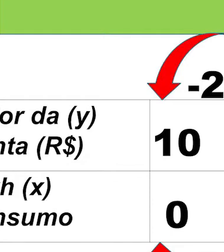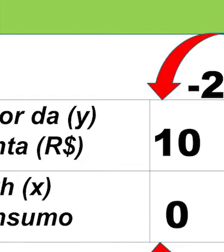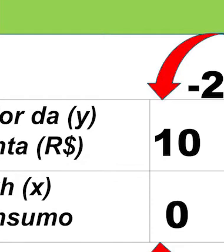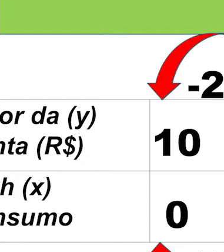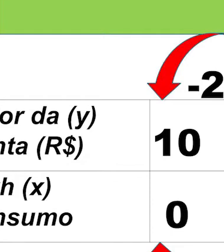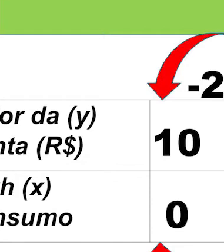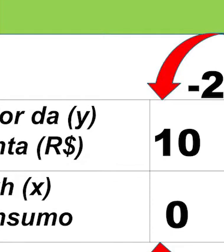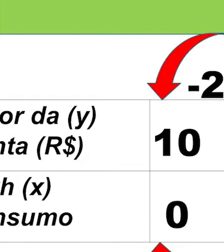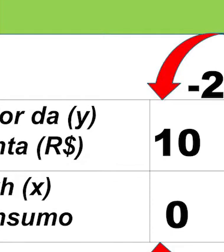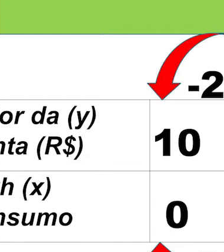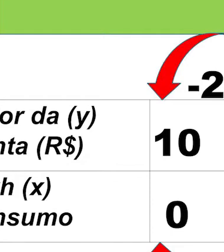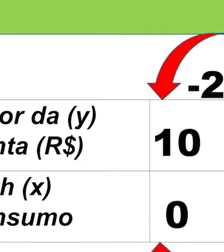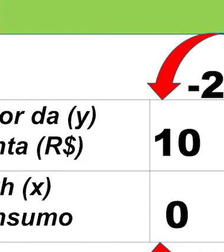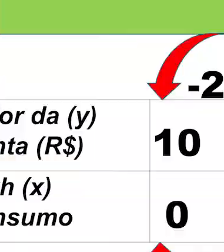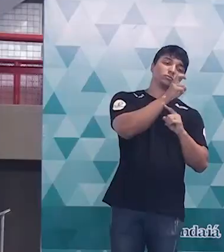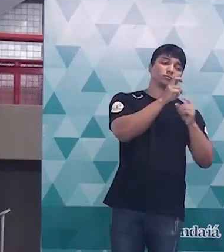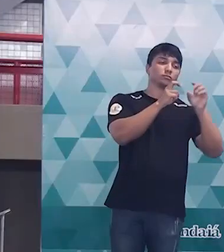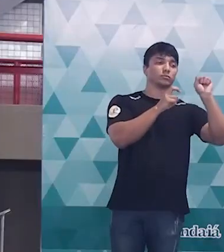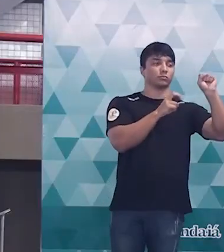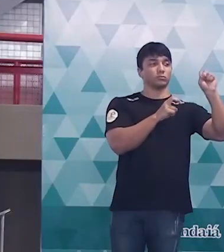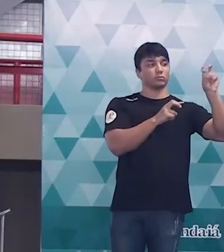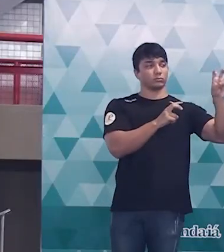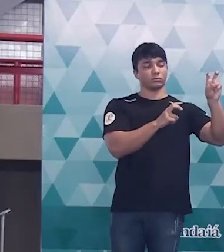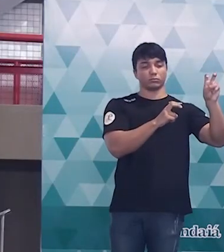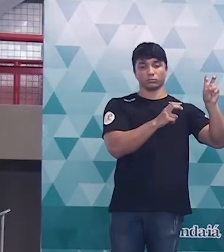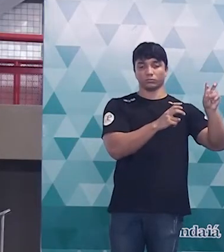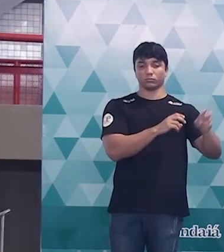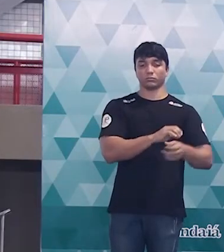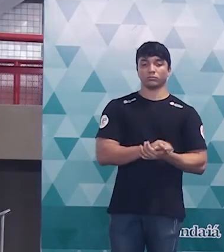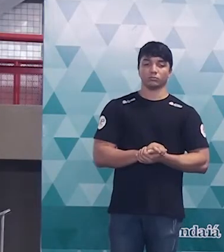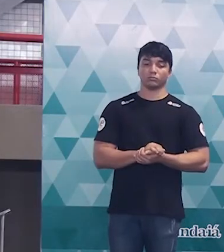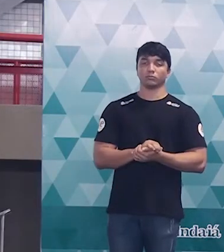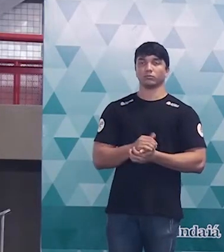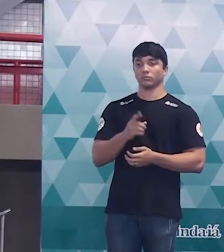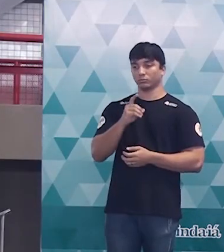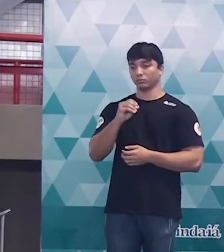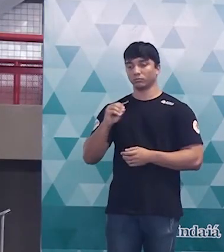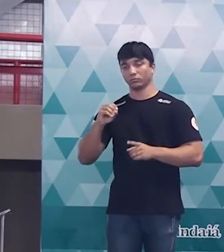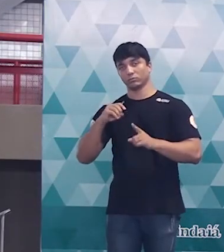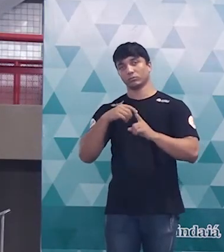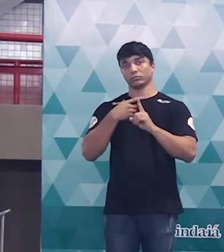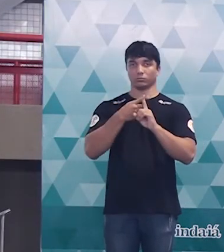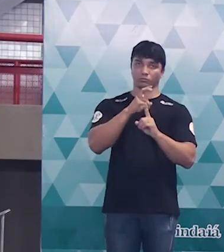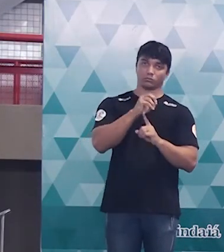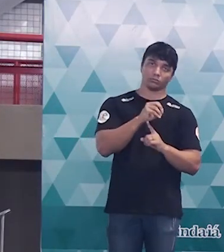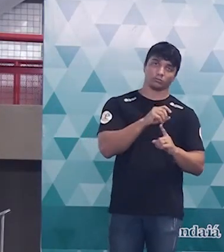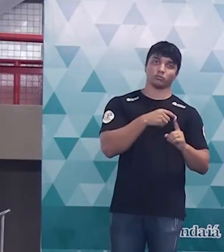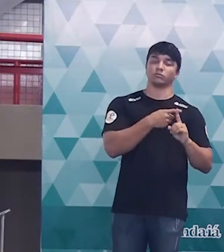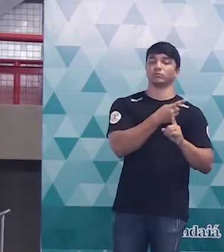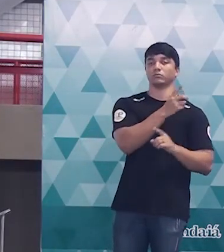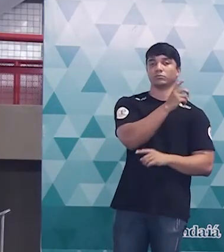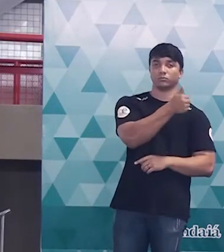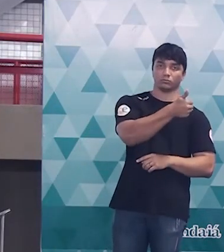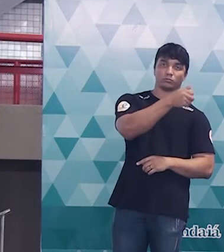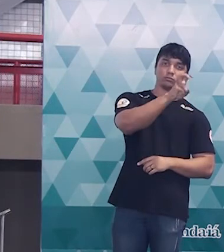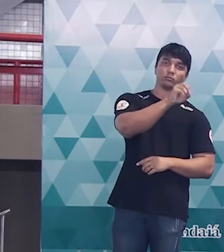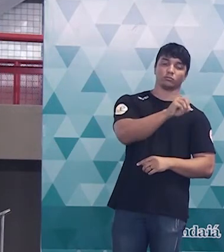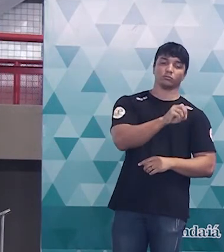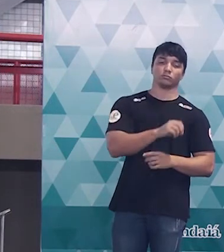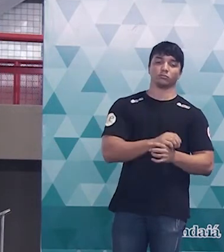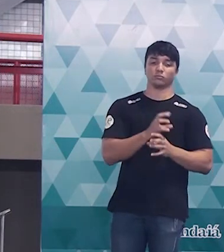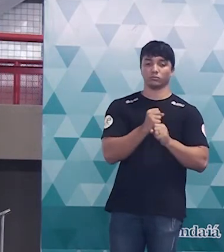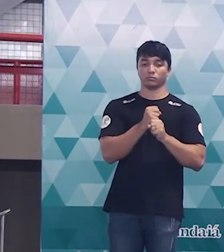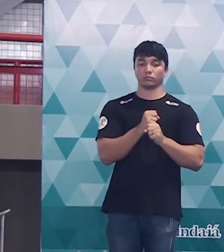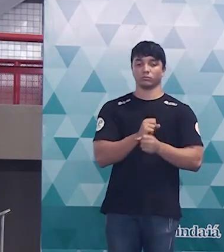60 com 25, 85. E se fizer agora 100 mais 50, dá 150.